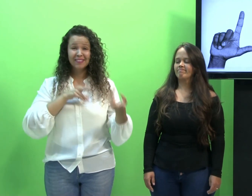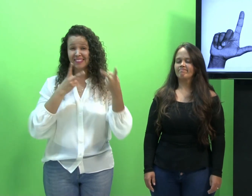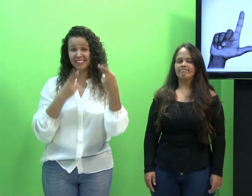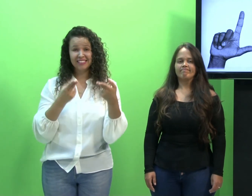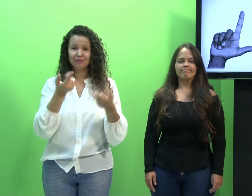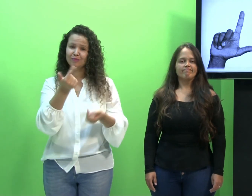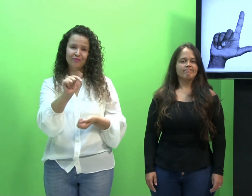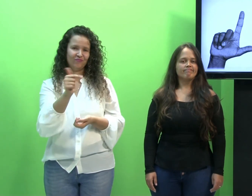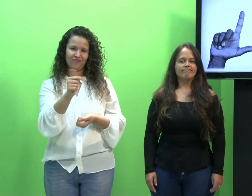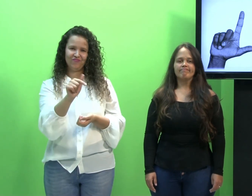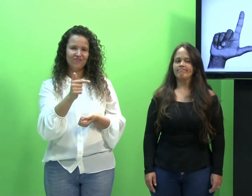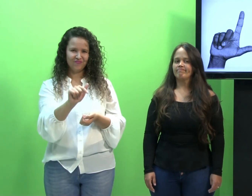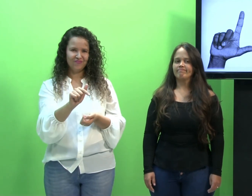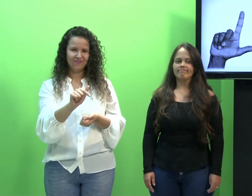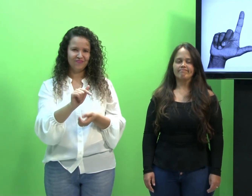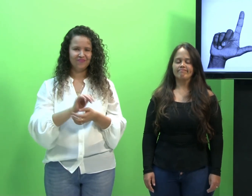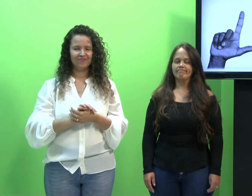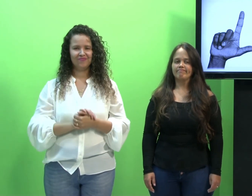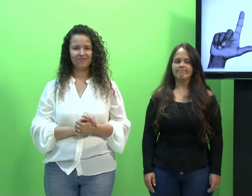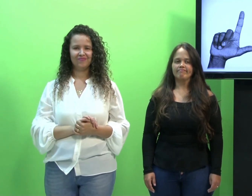nada parecido.